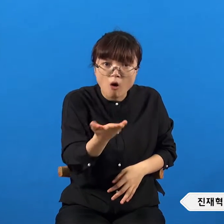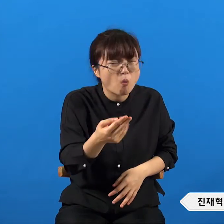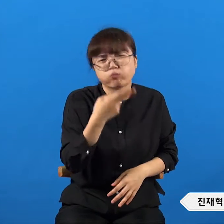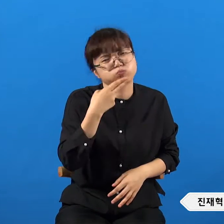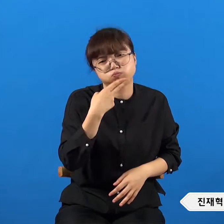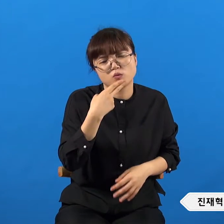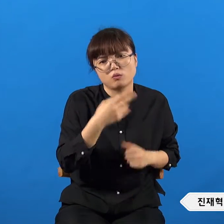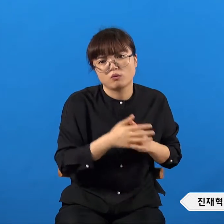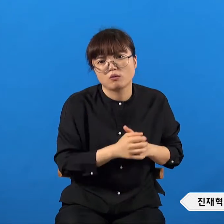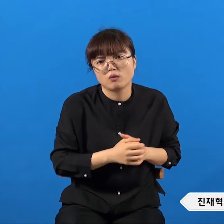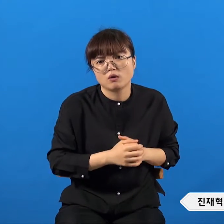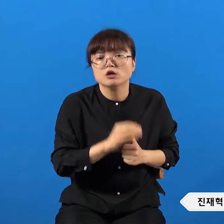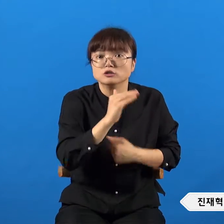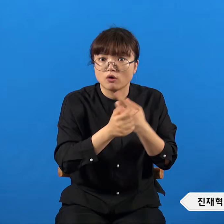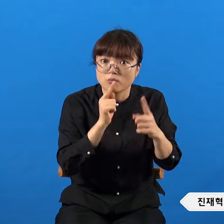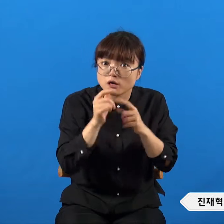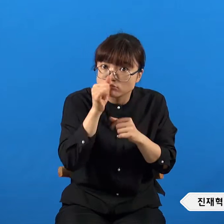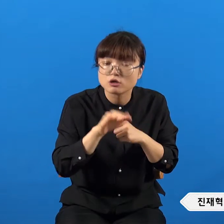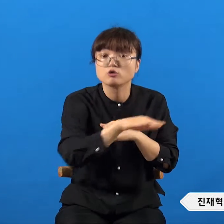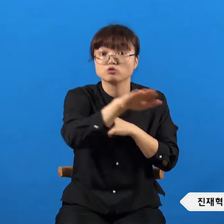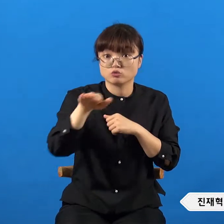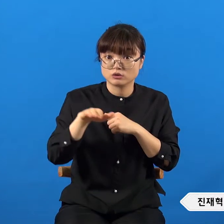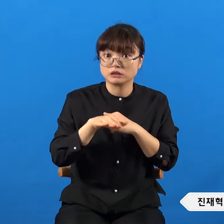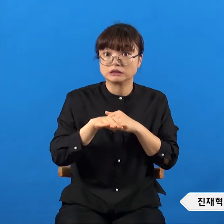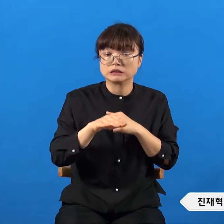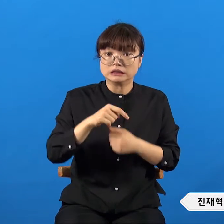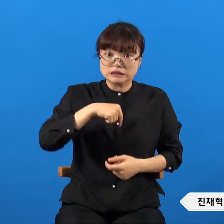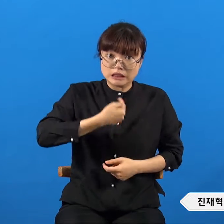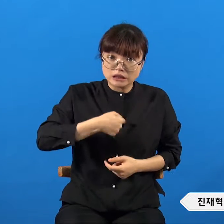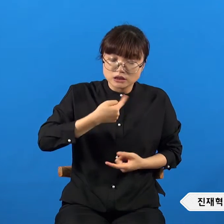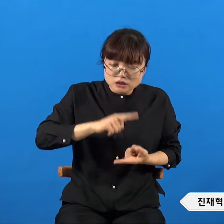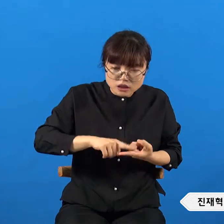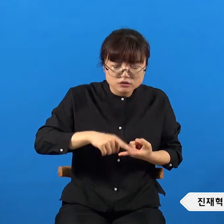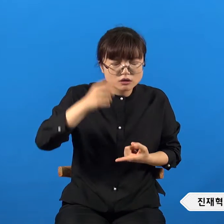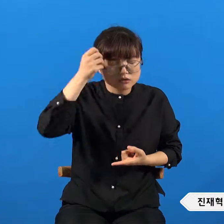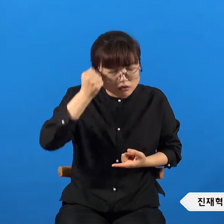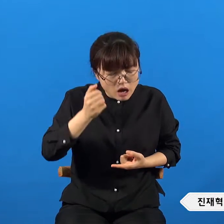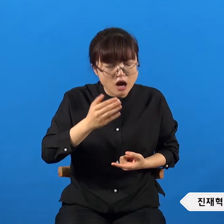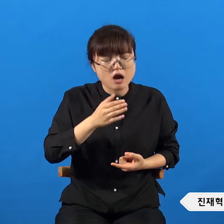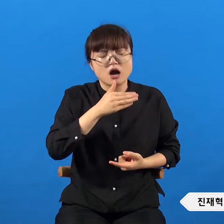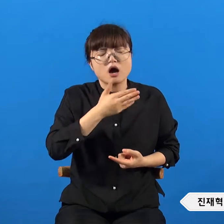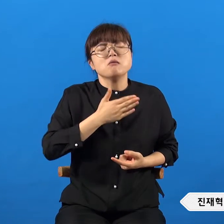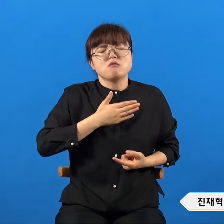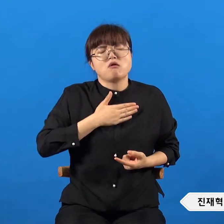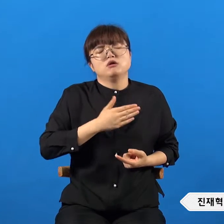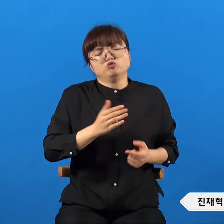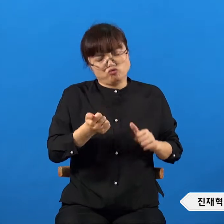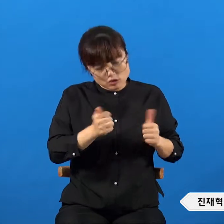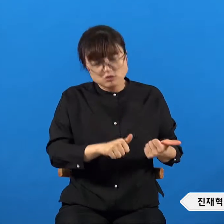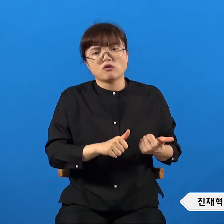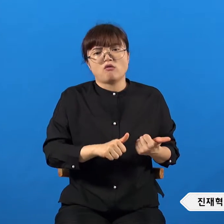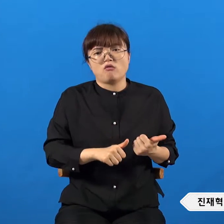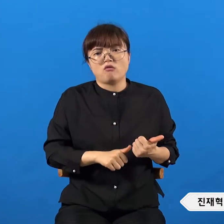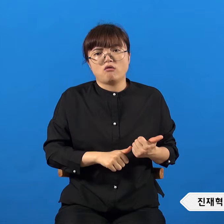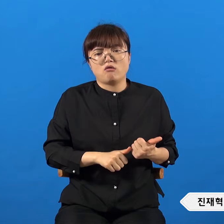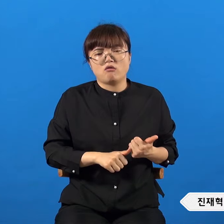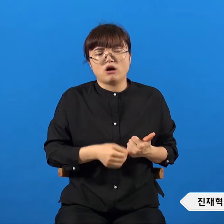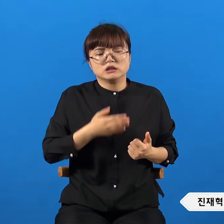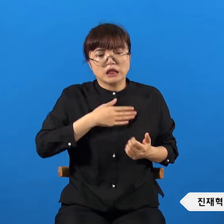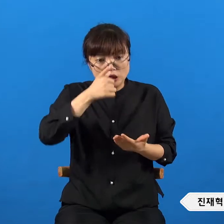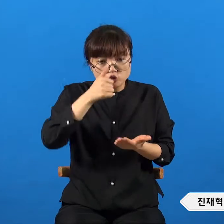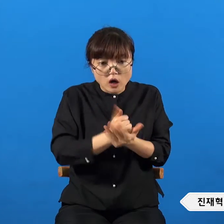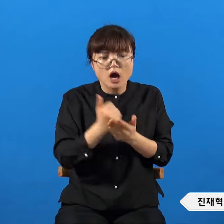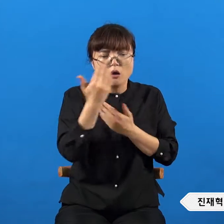않습니다. 성경은 말씀합니다. 우리 자신들을 통해서 기억합니다. 내가 죽었지. 그래, 맞아.